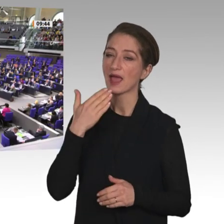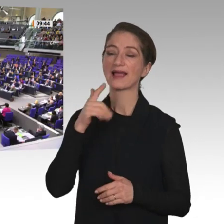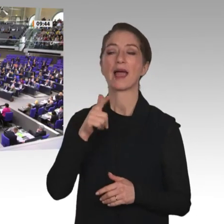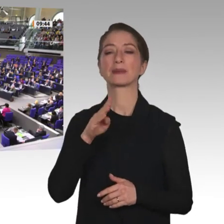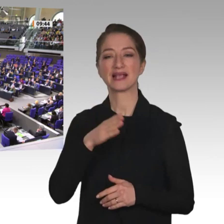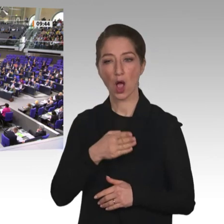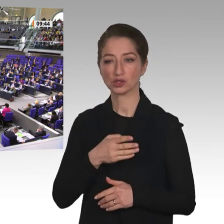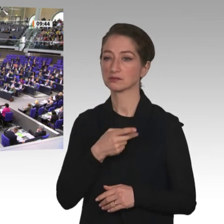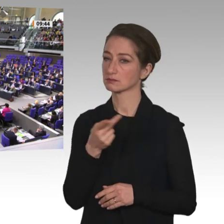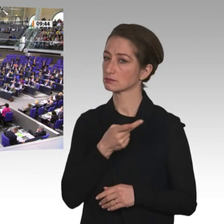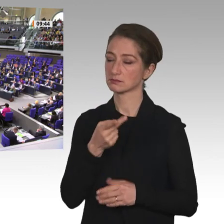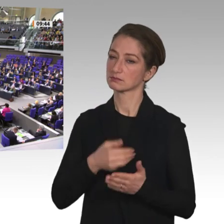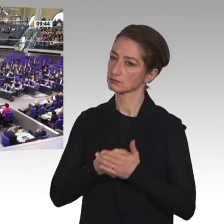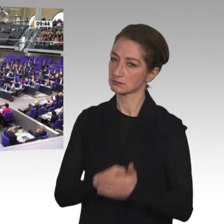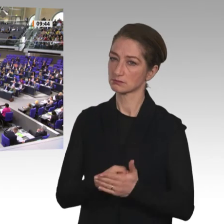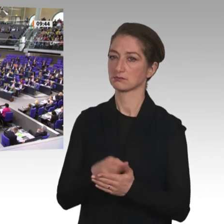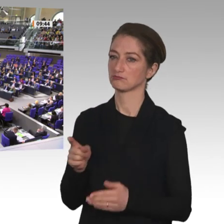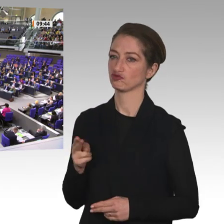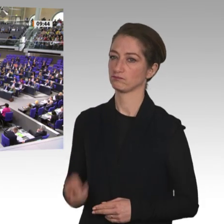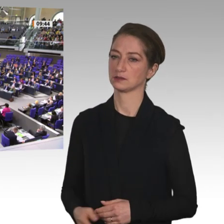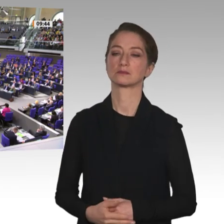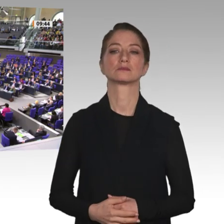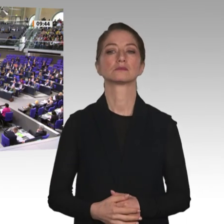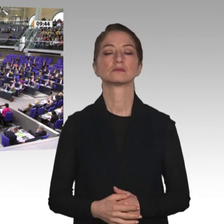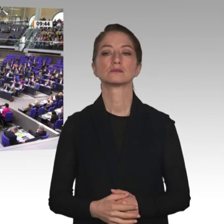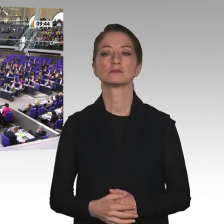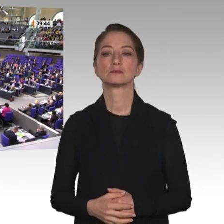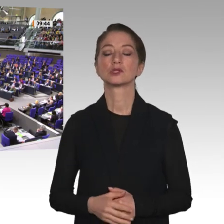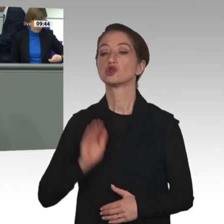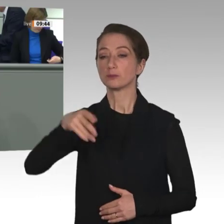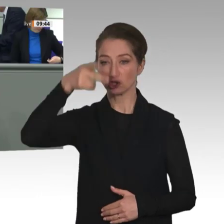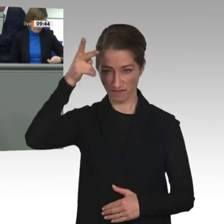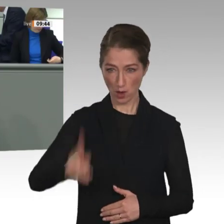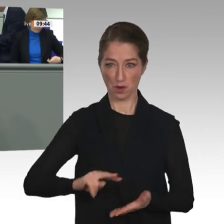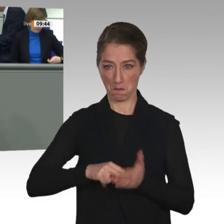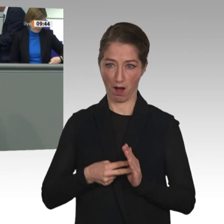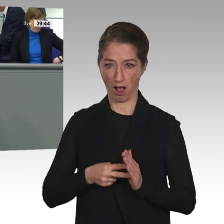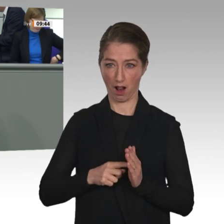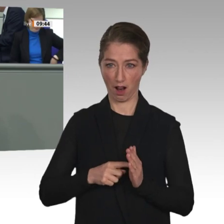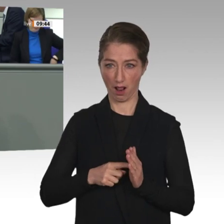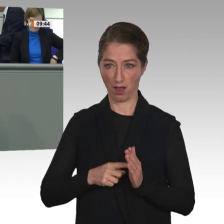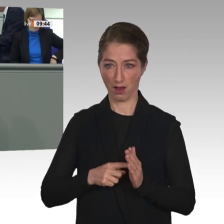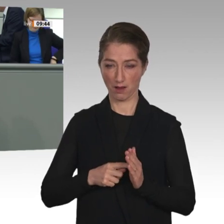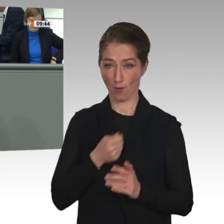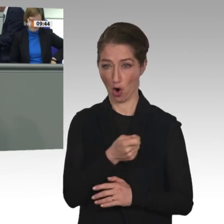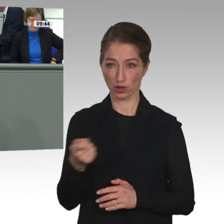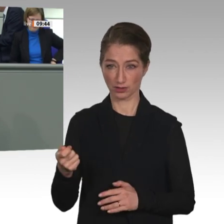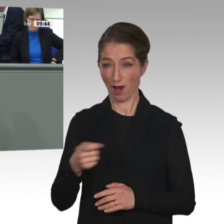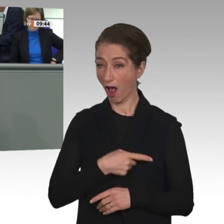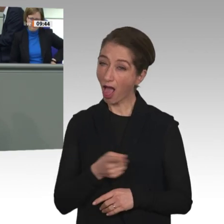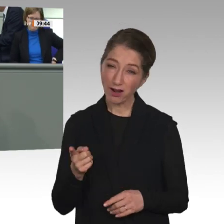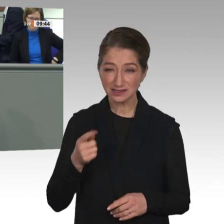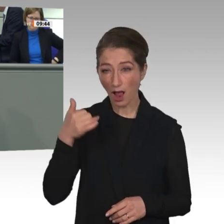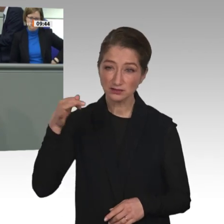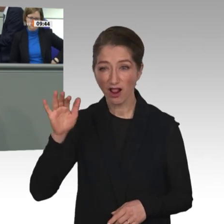andere Akzentsetzung gewesen. Über 200 Morde, alles Einzelfälle? Hören wir auf